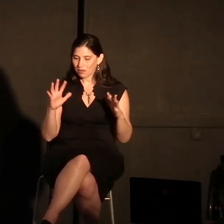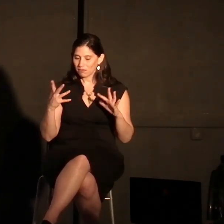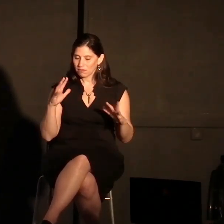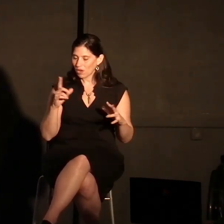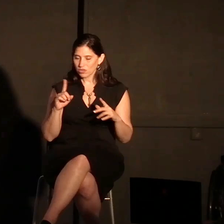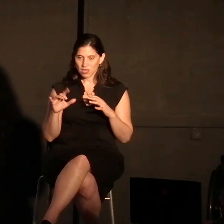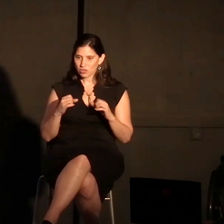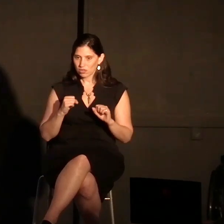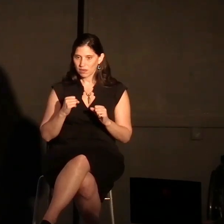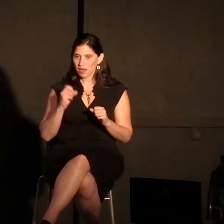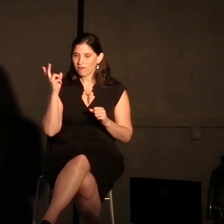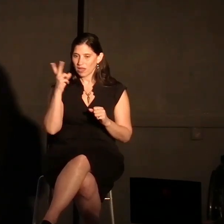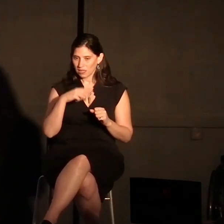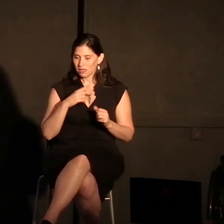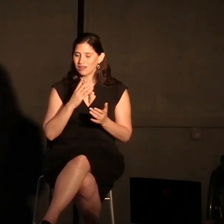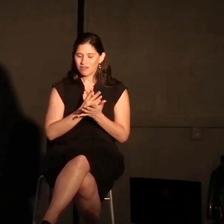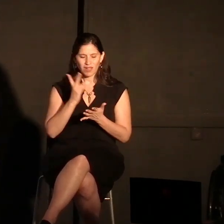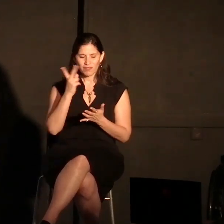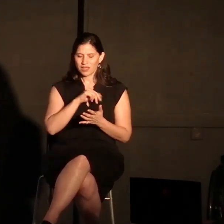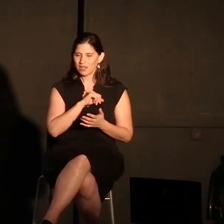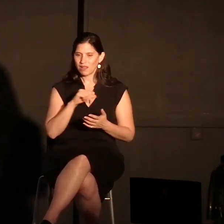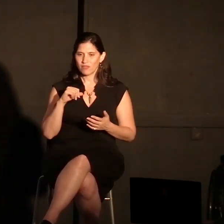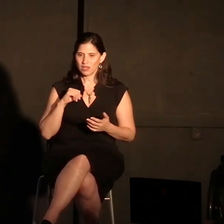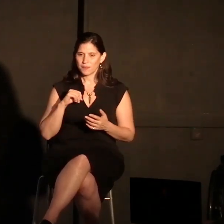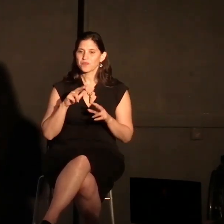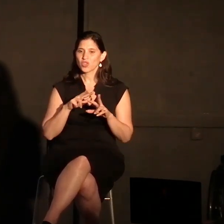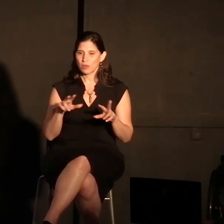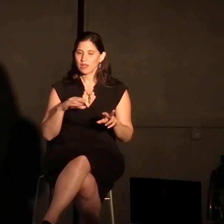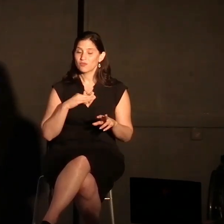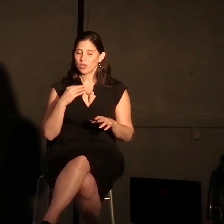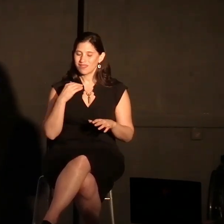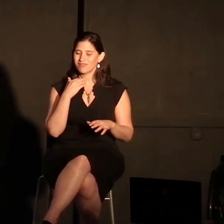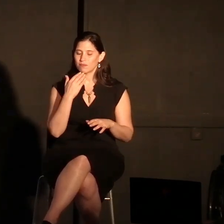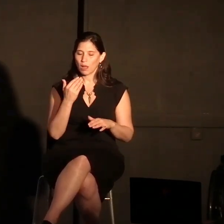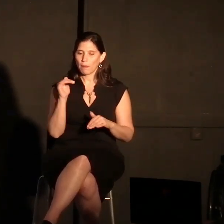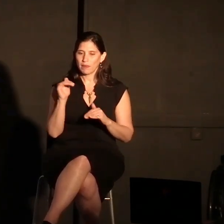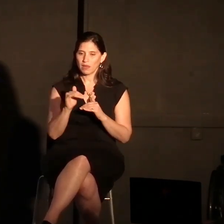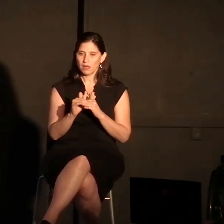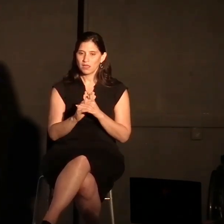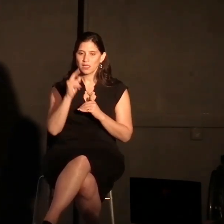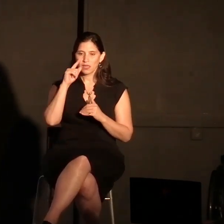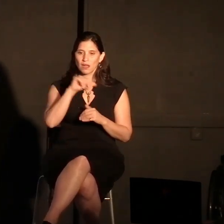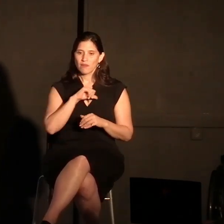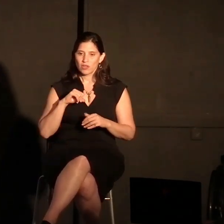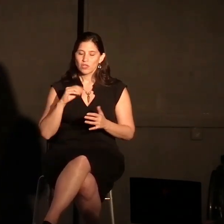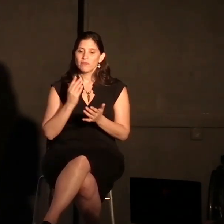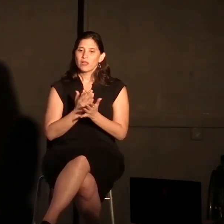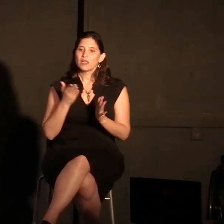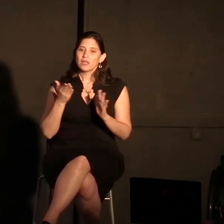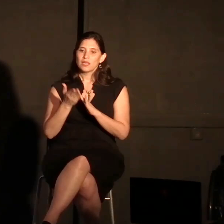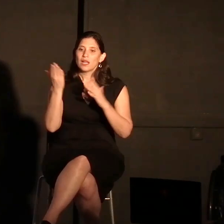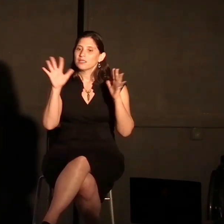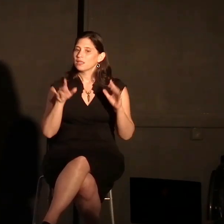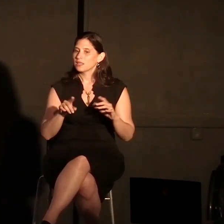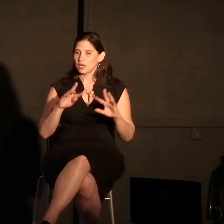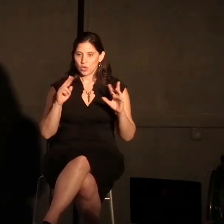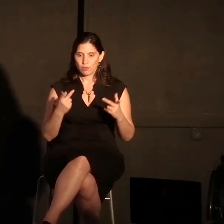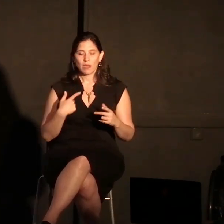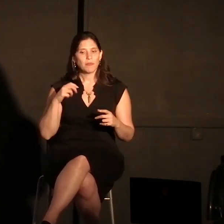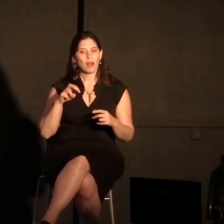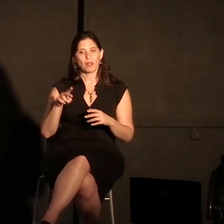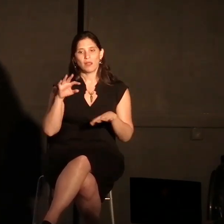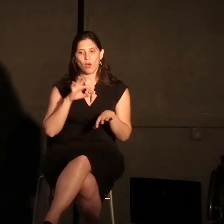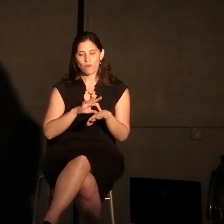זזות הבנתי כבר הבנתי לבד שהמצב שלי מחמיר ידעתי לבד שאני כבר נכנסת לסרט הזה עוד פעם הלכתי